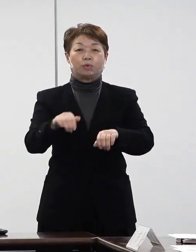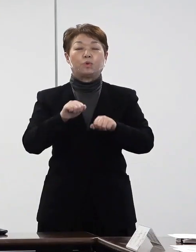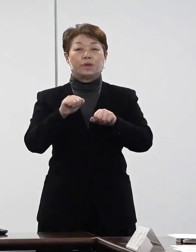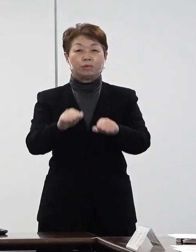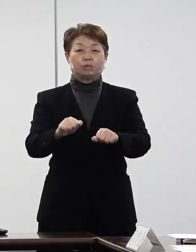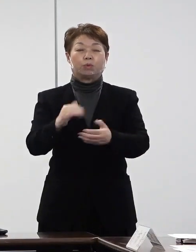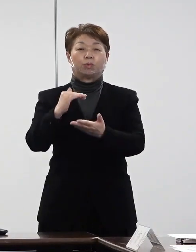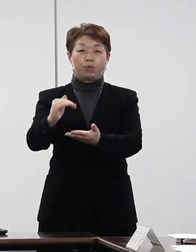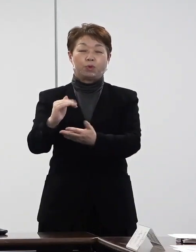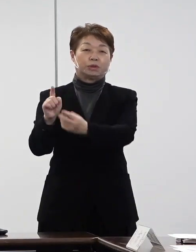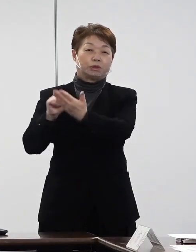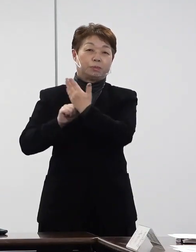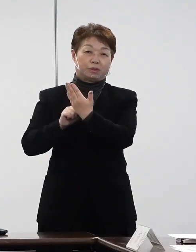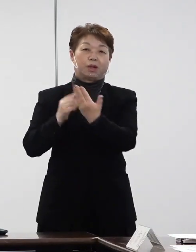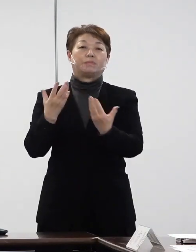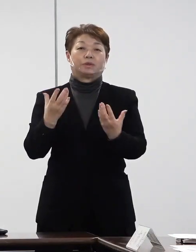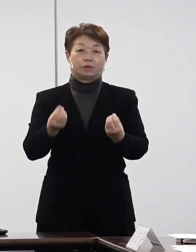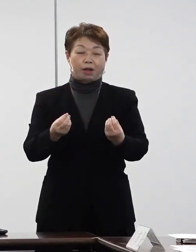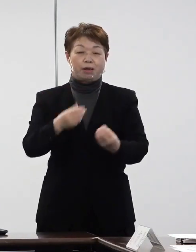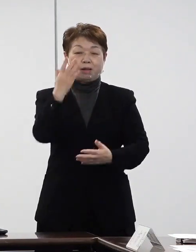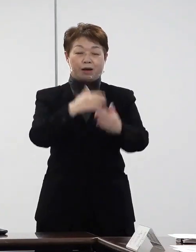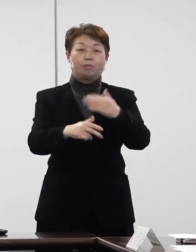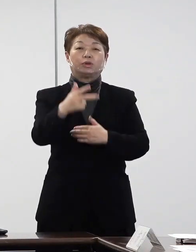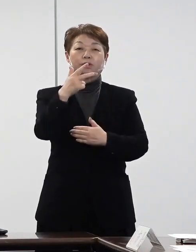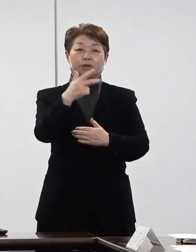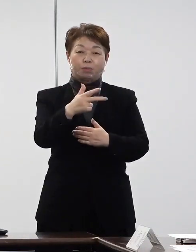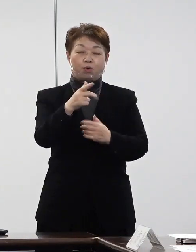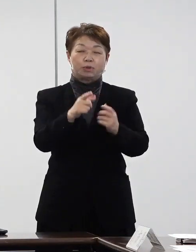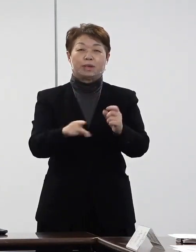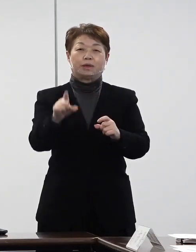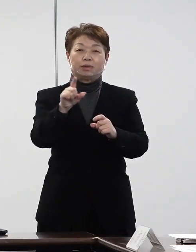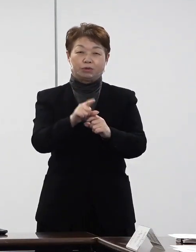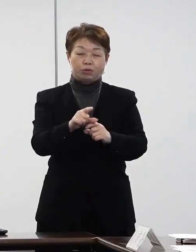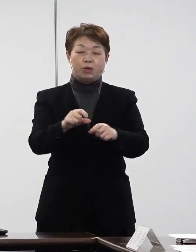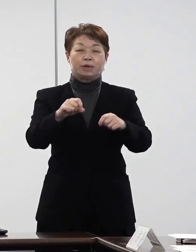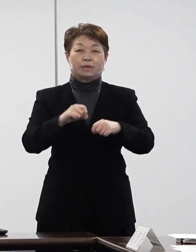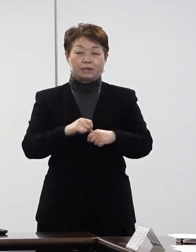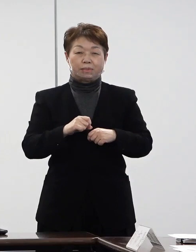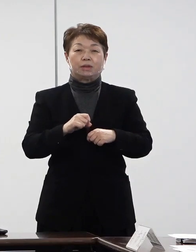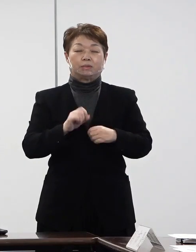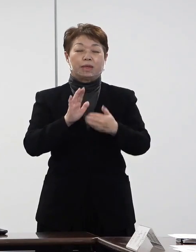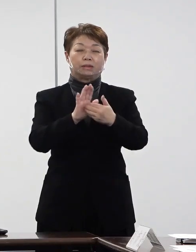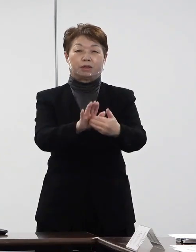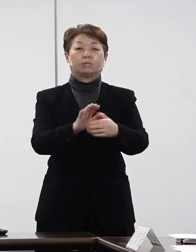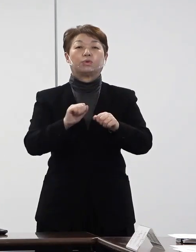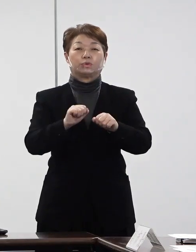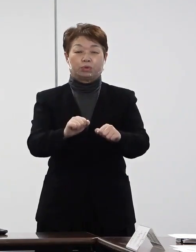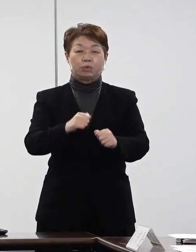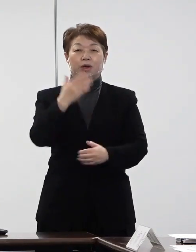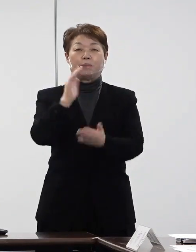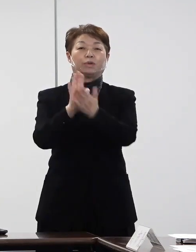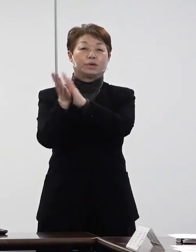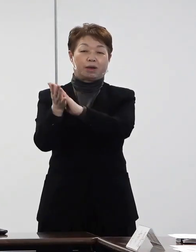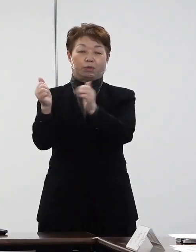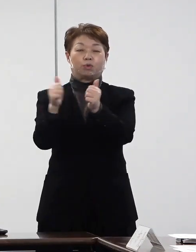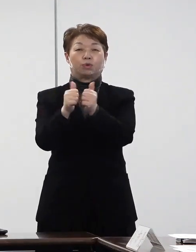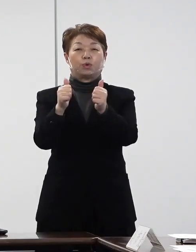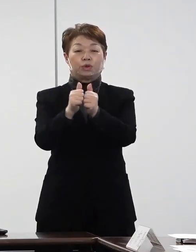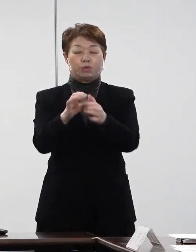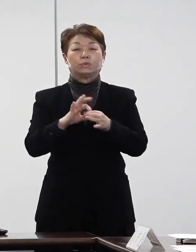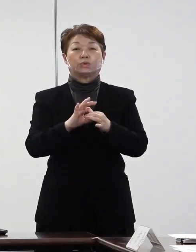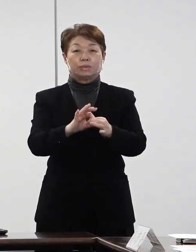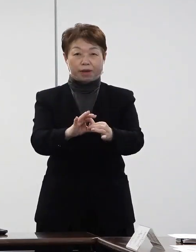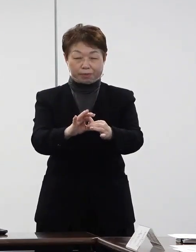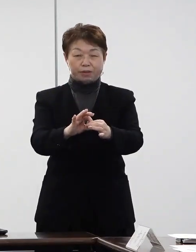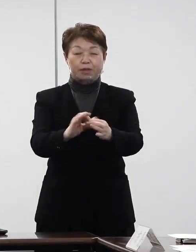識が示されたことから、本市においてさらなる感染対策を実施した上で引き続き青森県と協議を継続してま